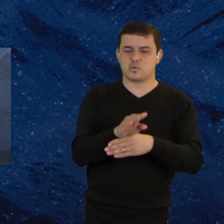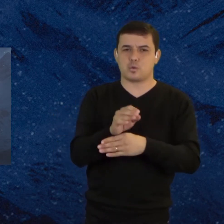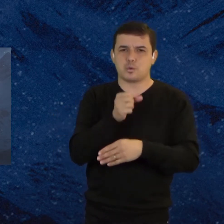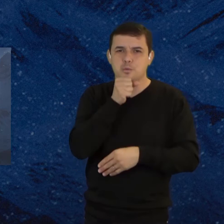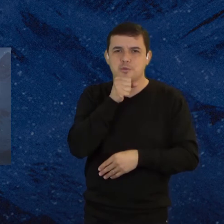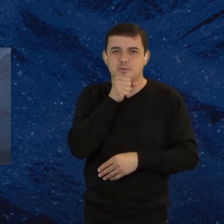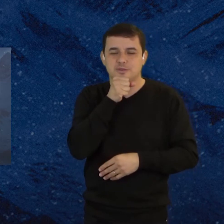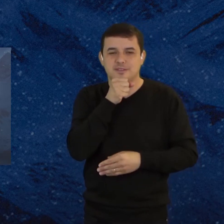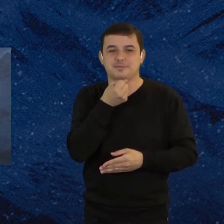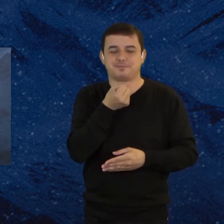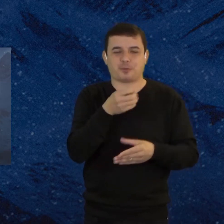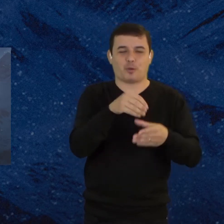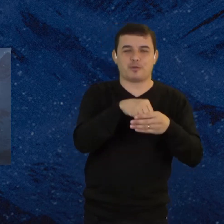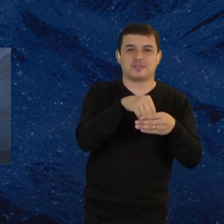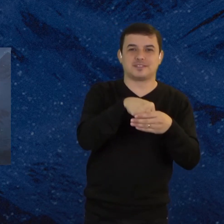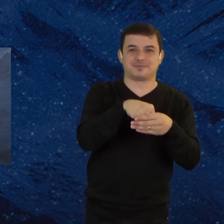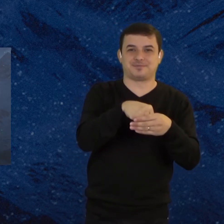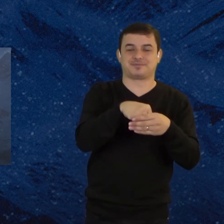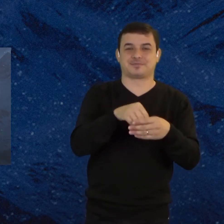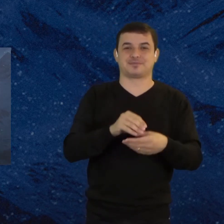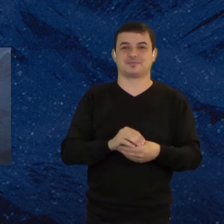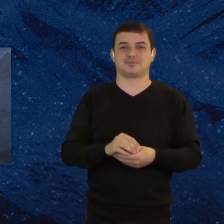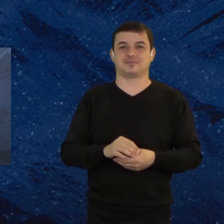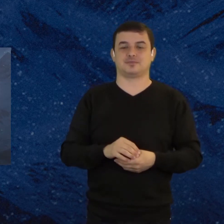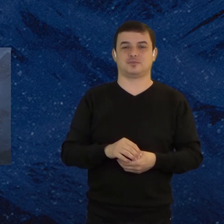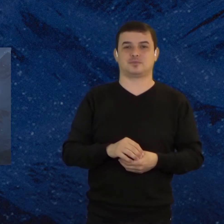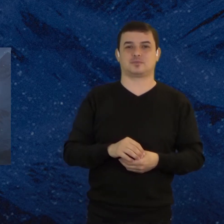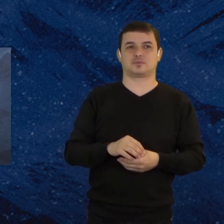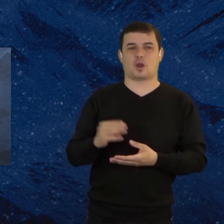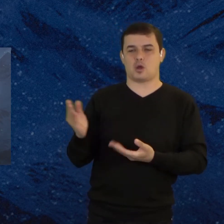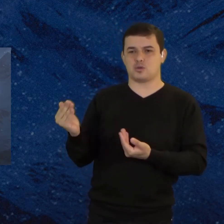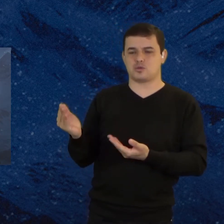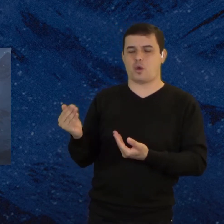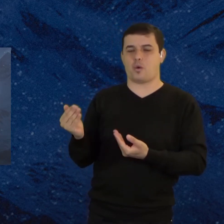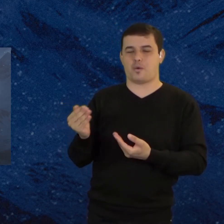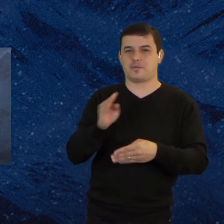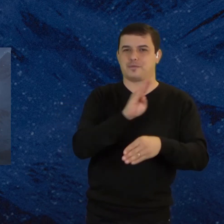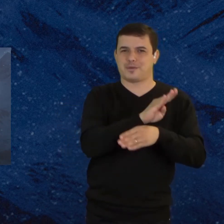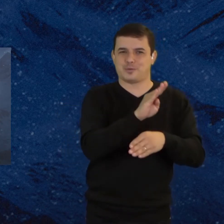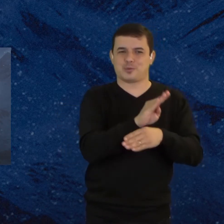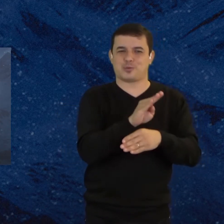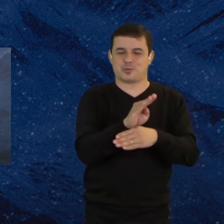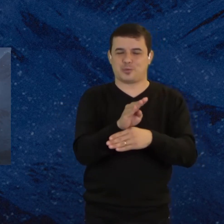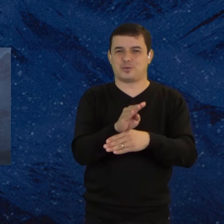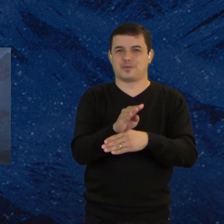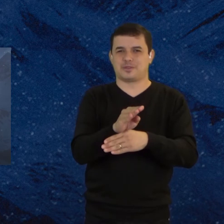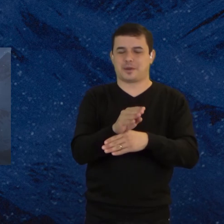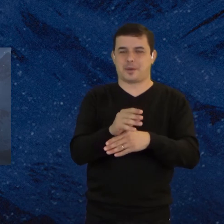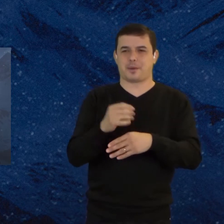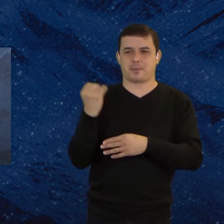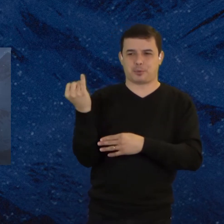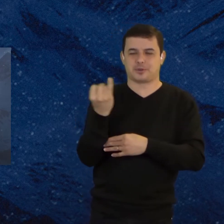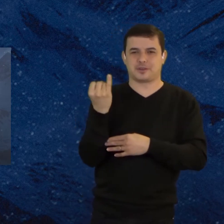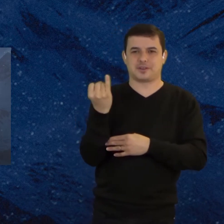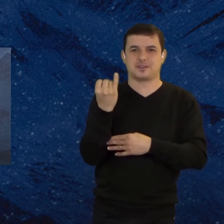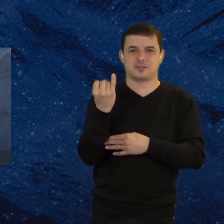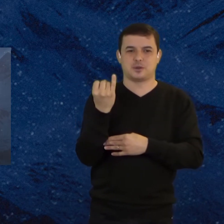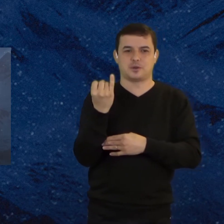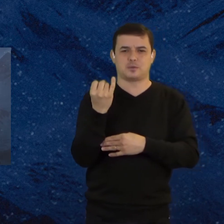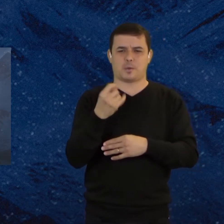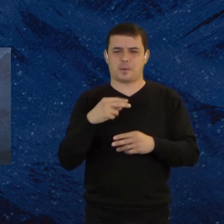velhos. Nós temos sido muito ajudados pelos mais jovens, né? Nós que temos um pouco mais de idade,